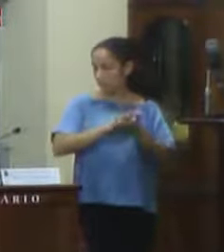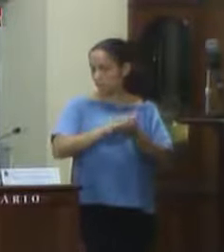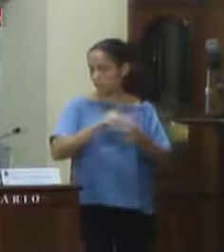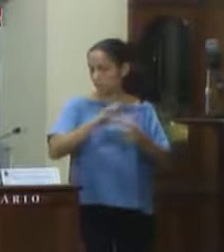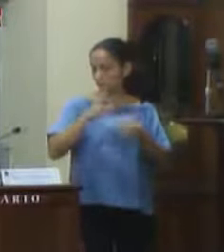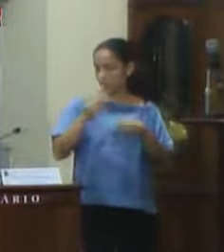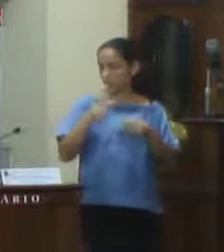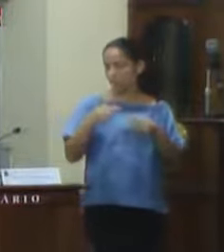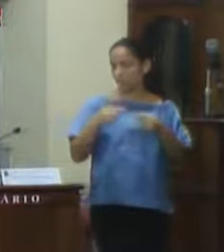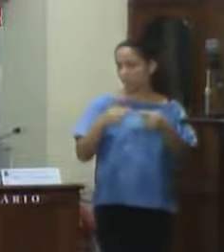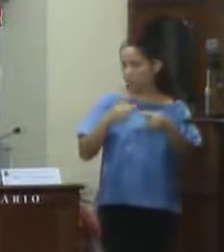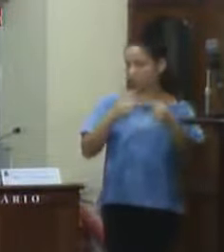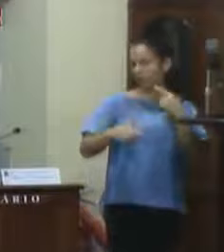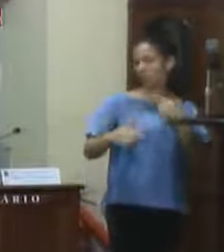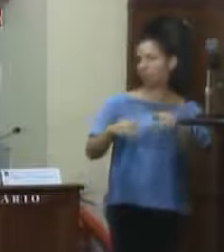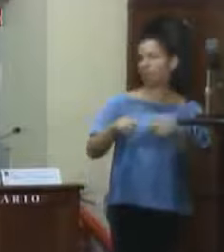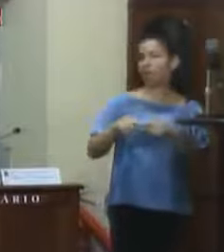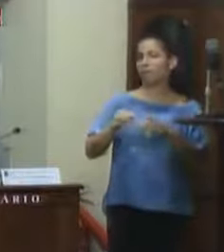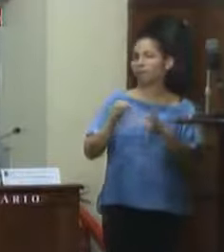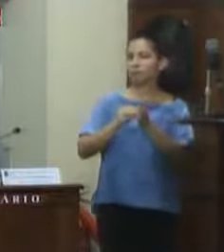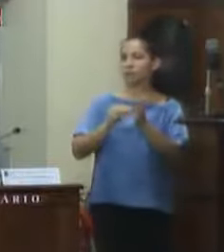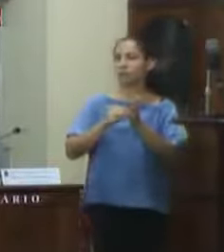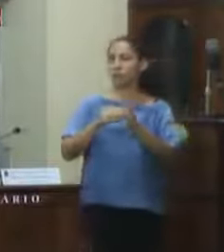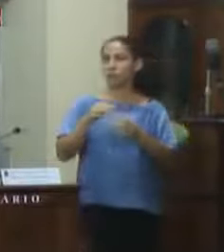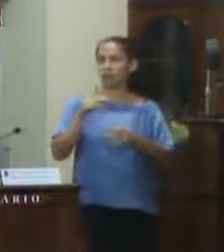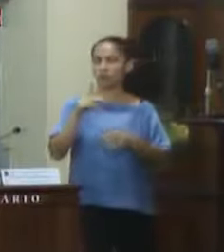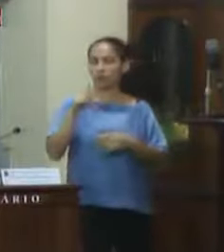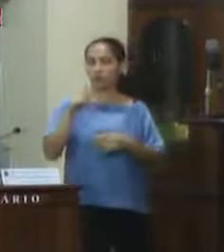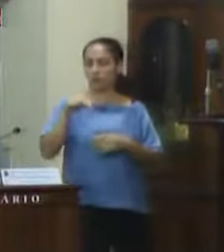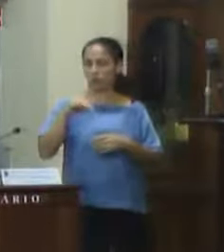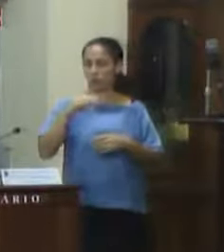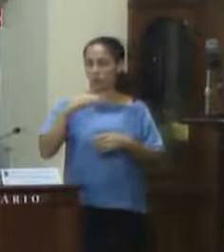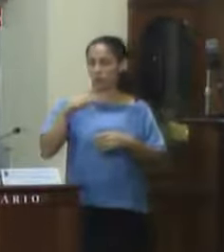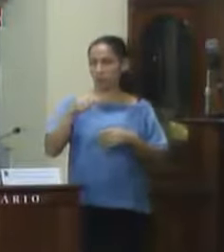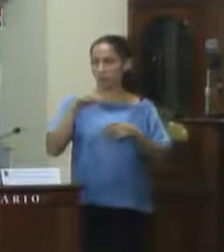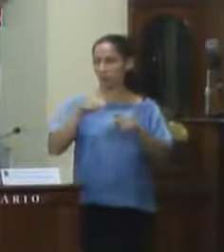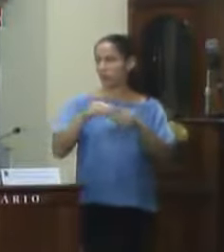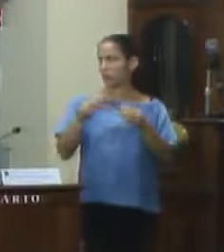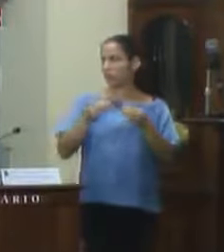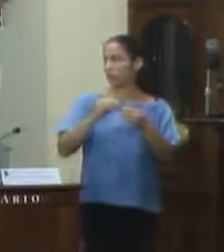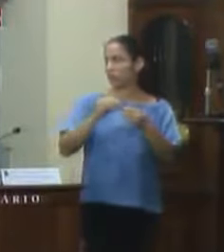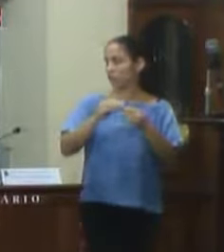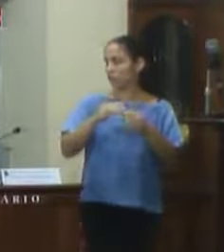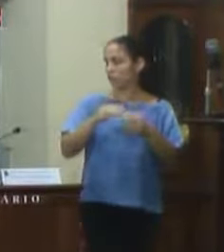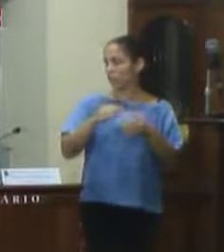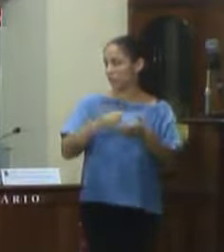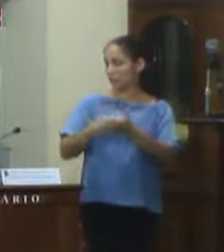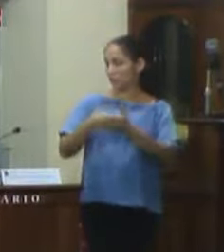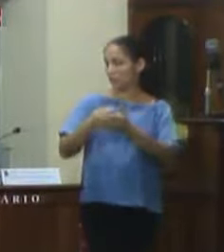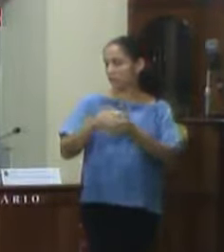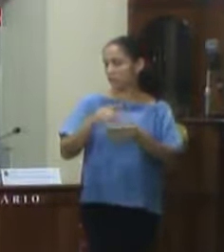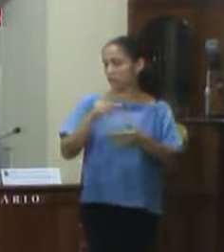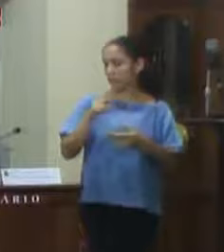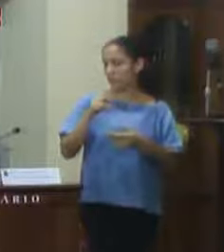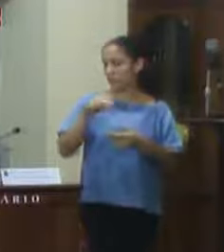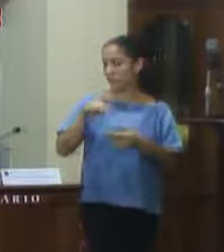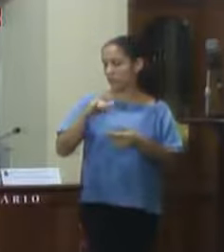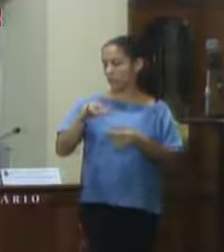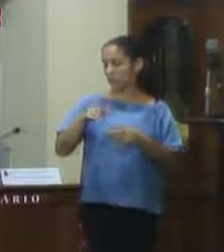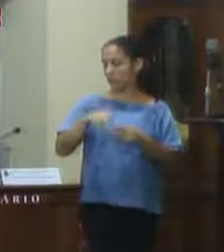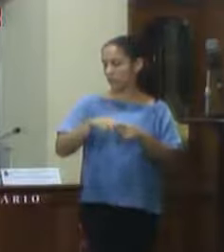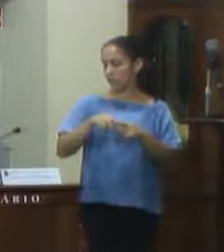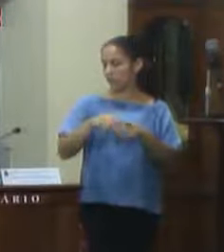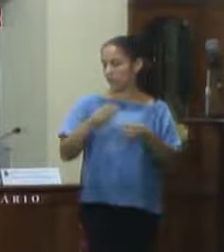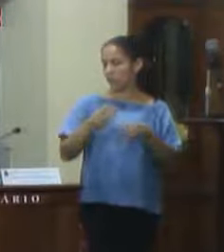infratores, a certeza da reincidência é a ausência de punição, baseada na omissão e ineficiência de quem trata a obrigação de punir. A presente ainda